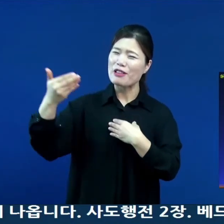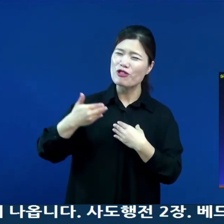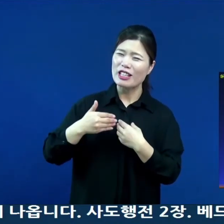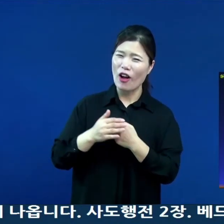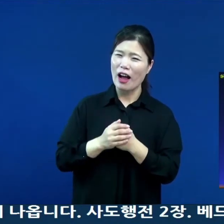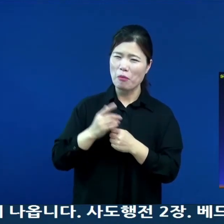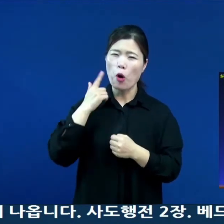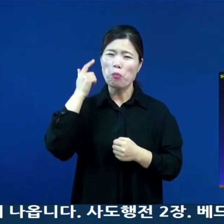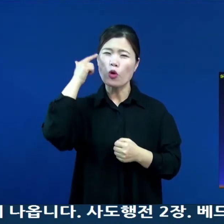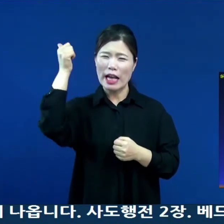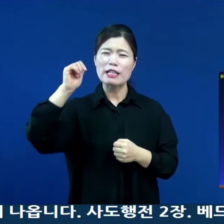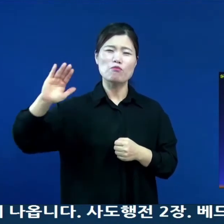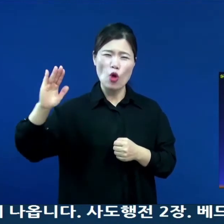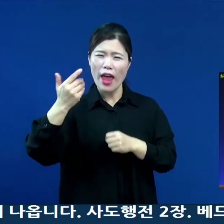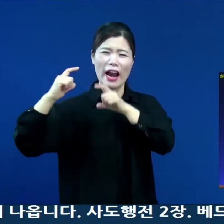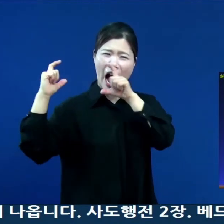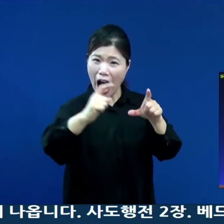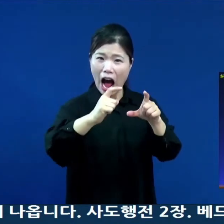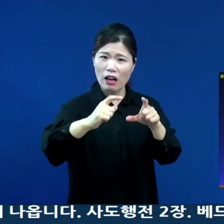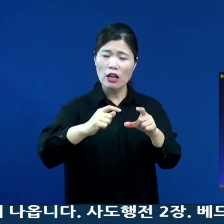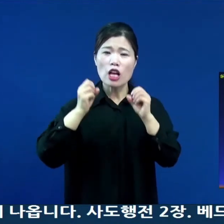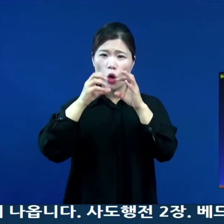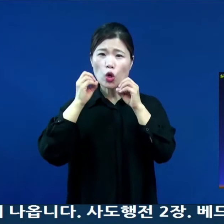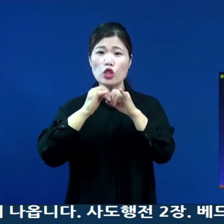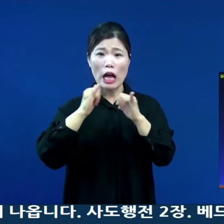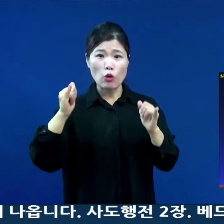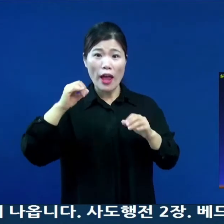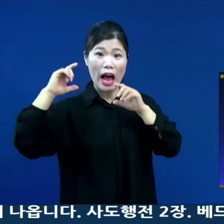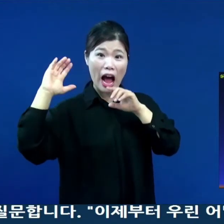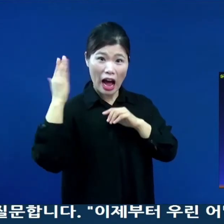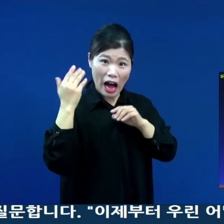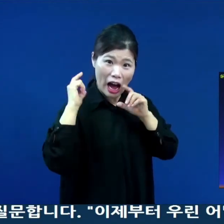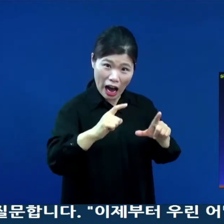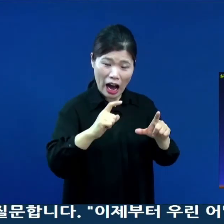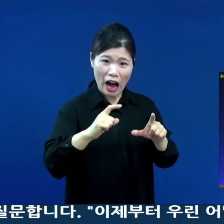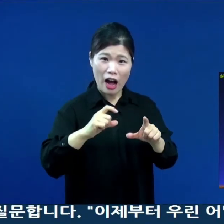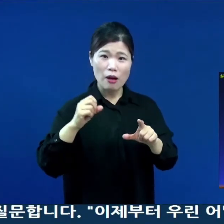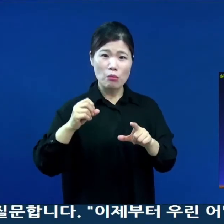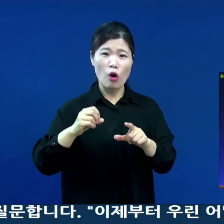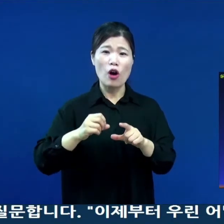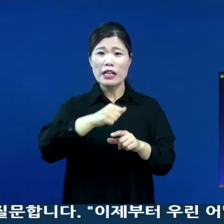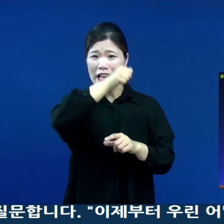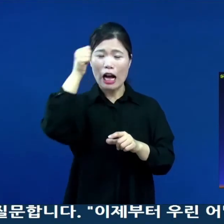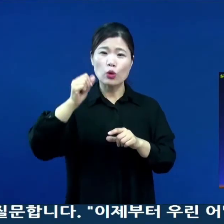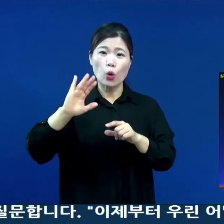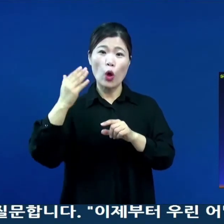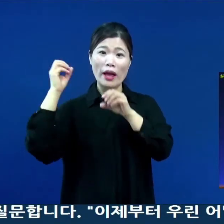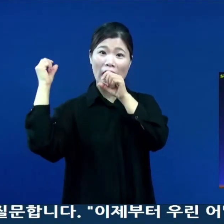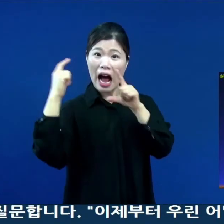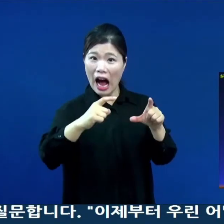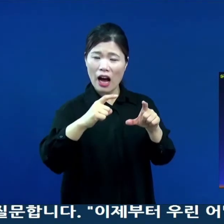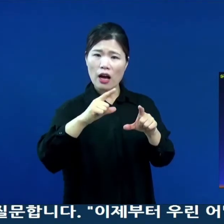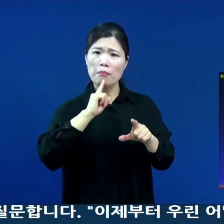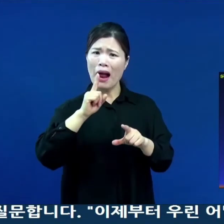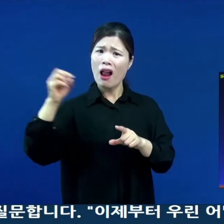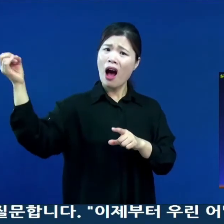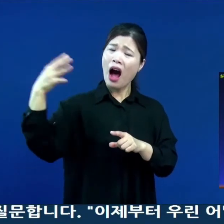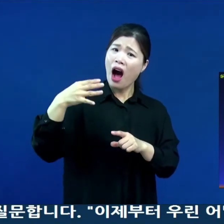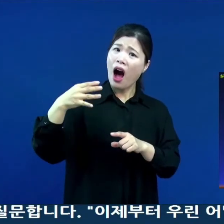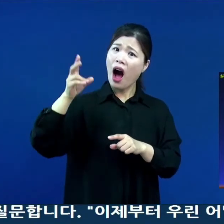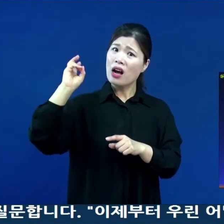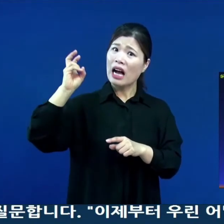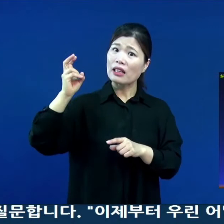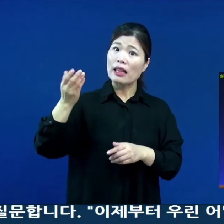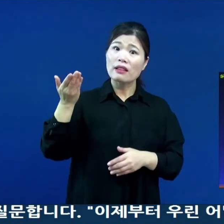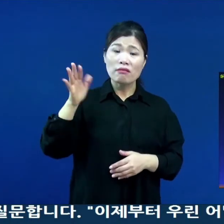선교사 되라, 교회 열심히 섬겨서 장로 되라, 이런 것이 하나님의 일이라고 말씀하실 것